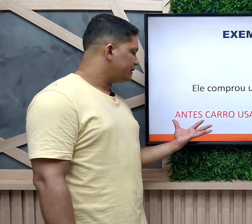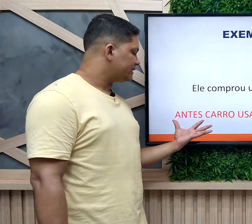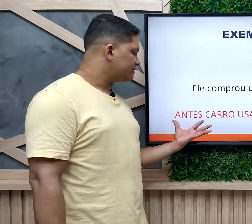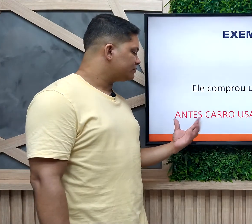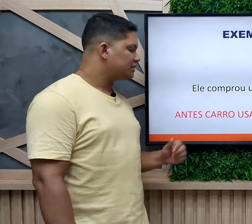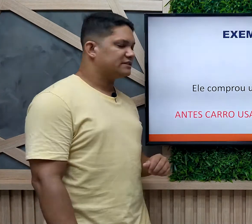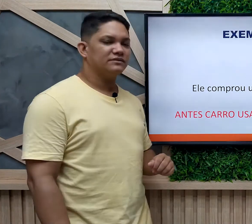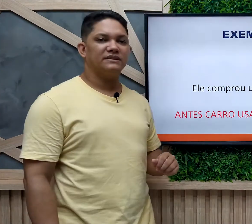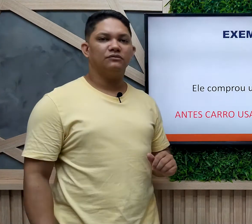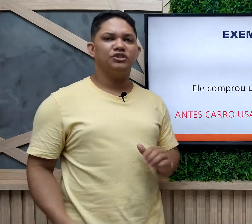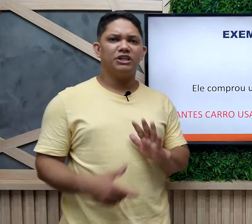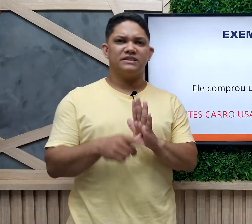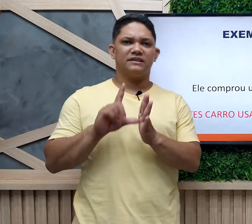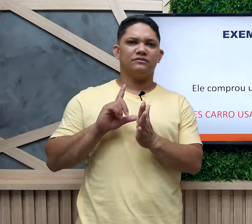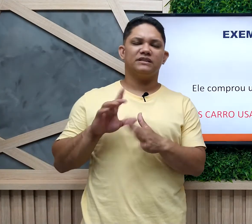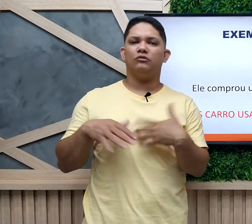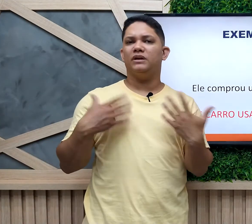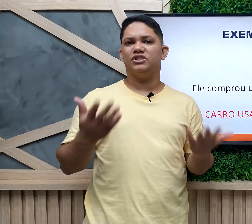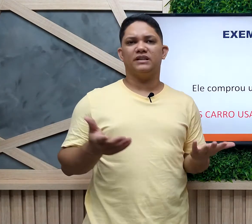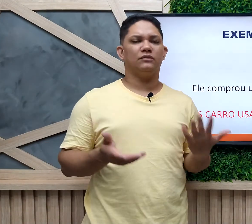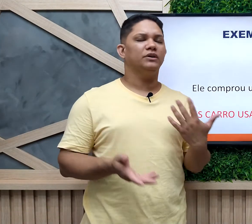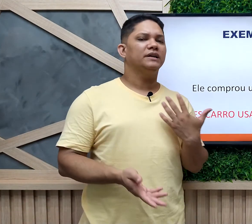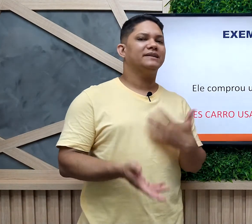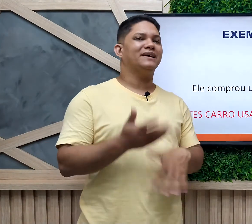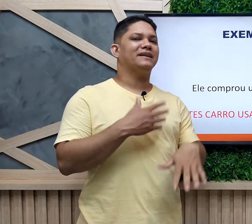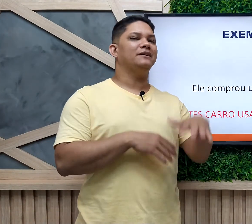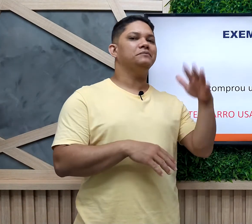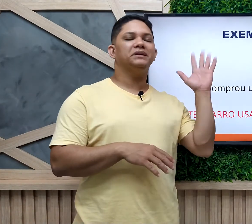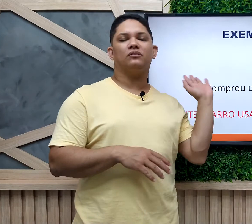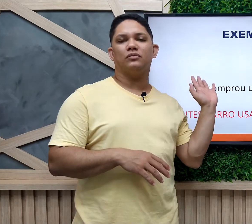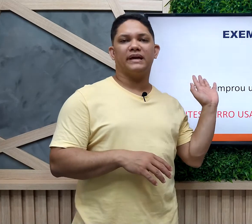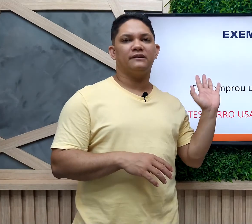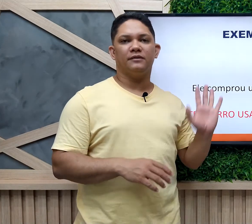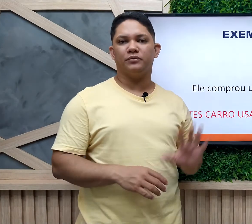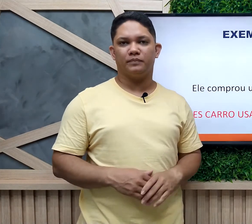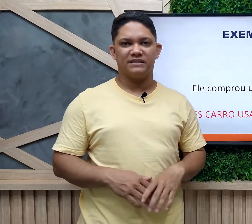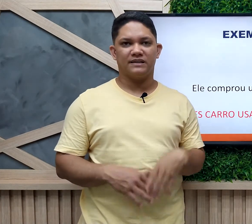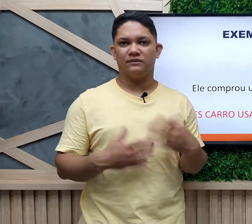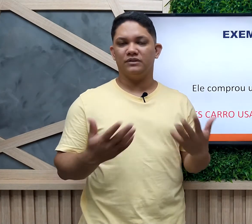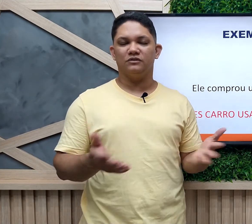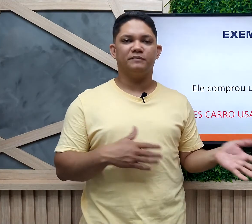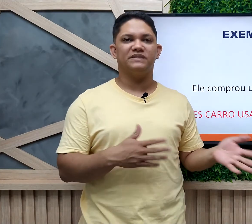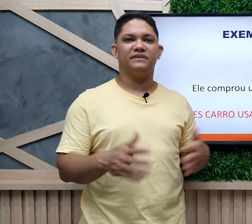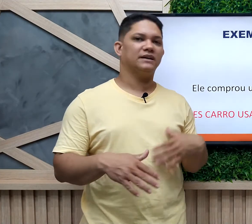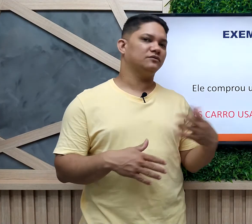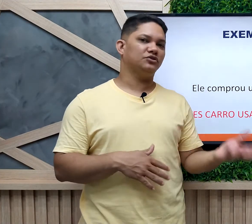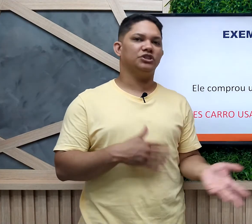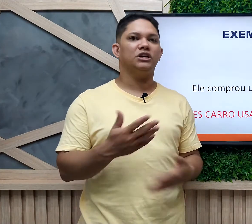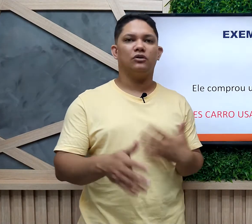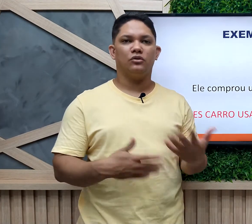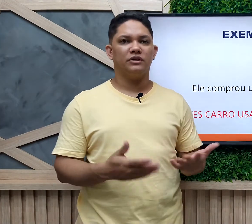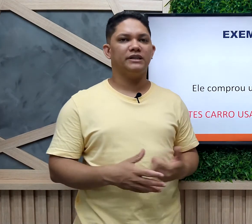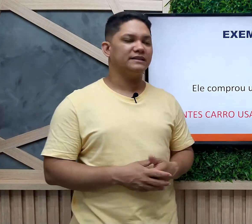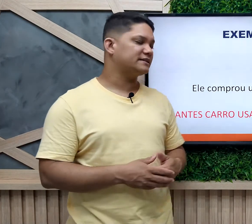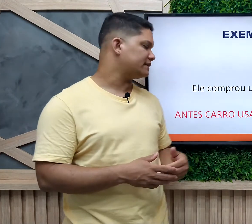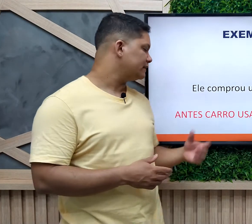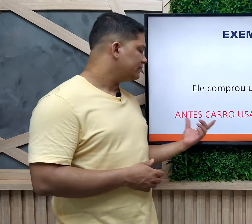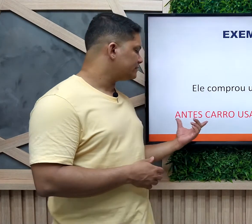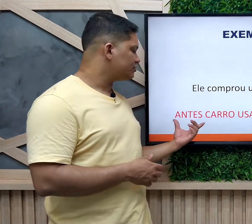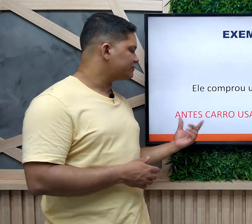liberdade de utilizar o sinal de antes, que é um sinal bem geral, que determina qualquer tempo no passado, e não especificando o dia, a hora e etc. Então a gente vai